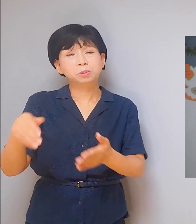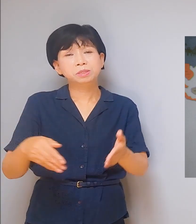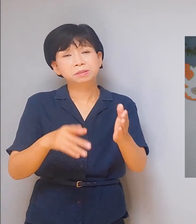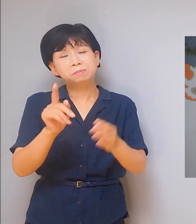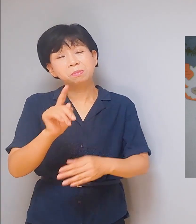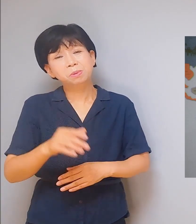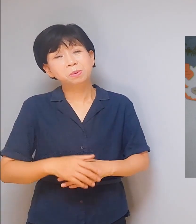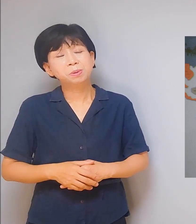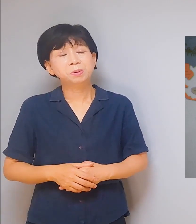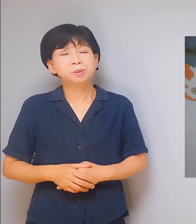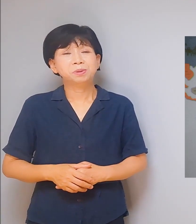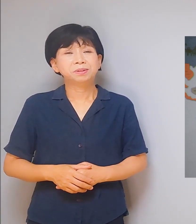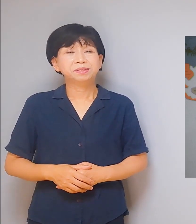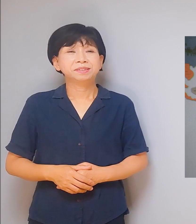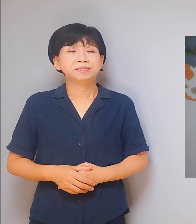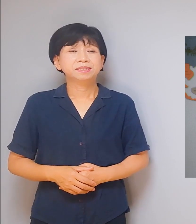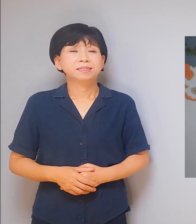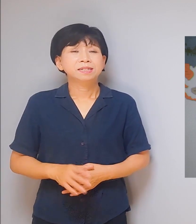길은 뭘까?